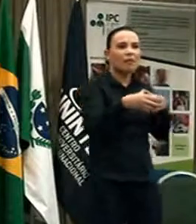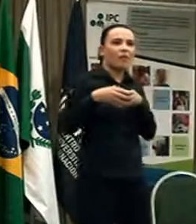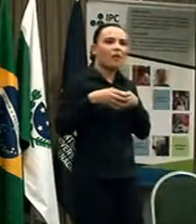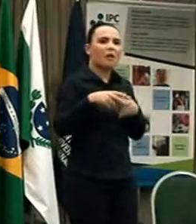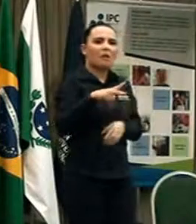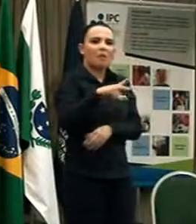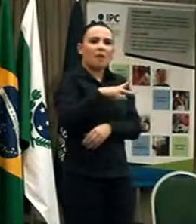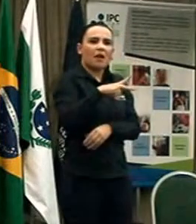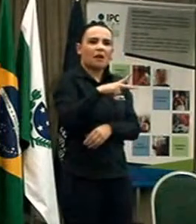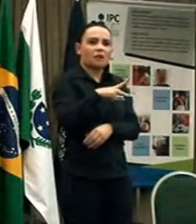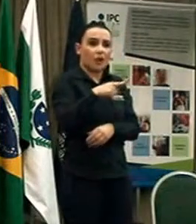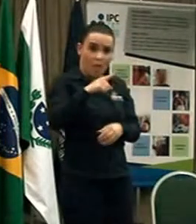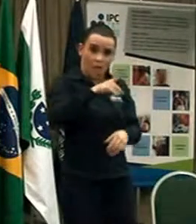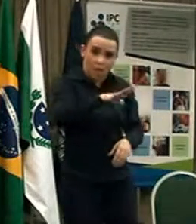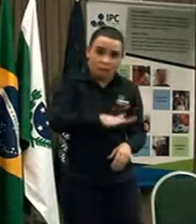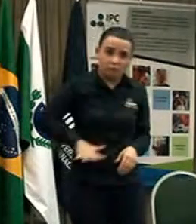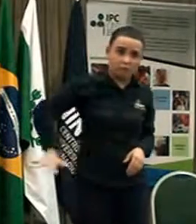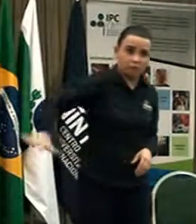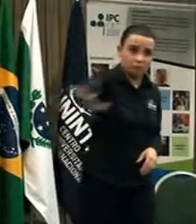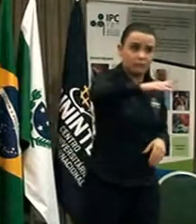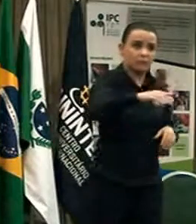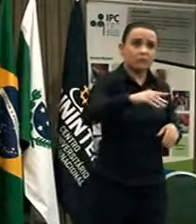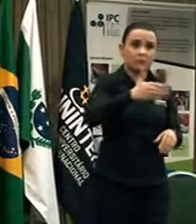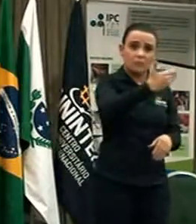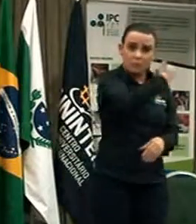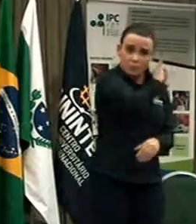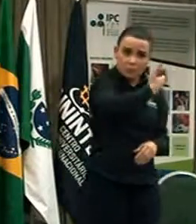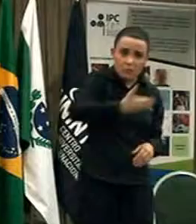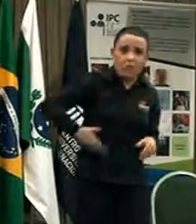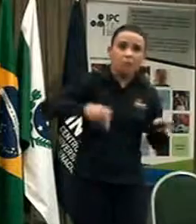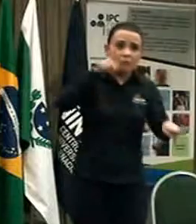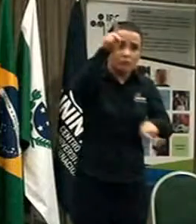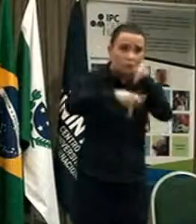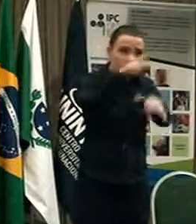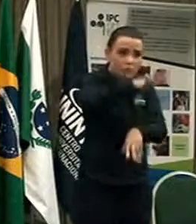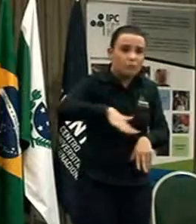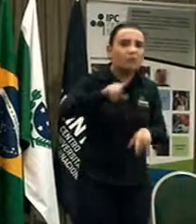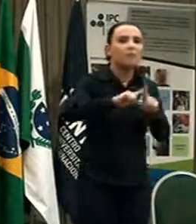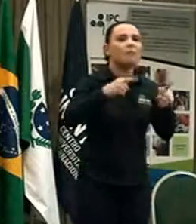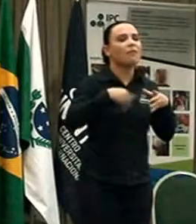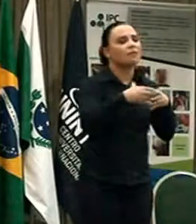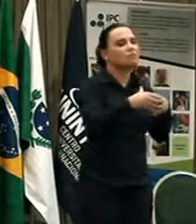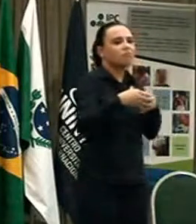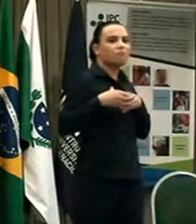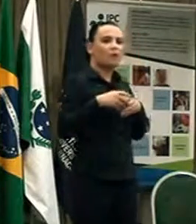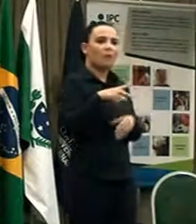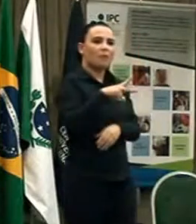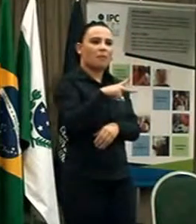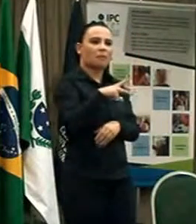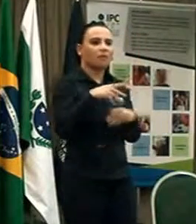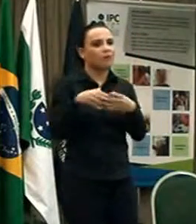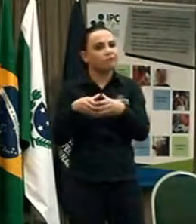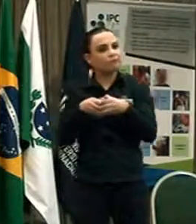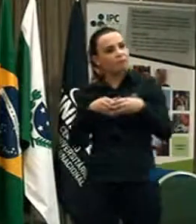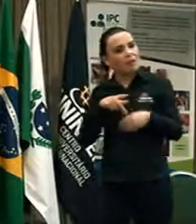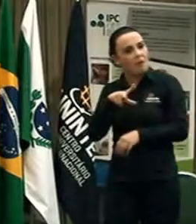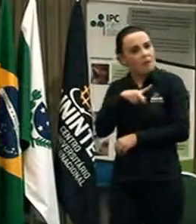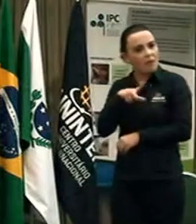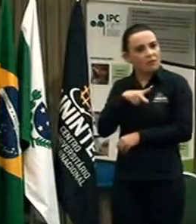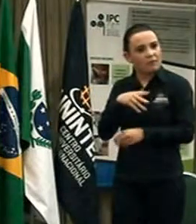Vamos dar um exemplo bem fugaz, bem simples. As pessoas postam elementos